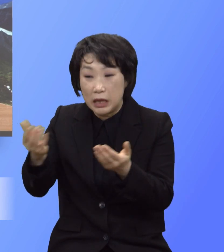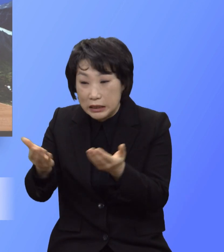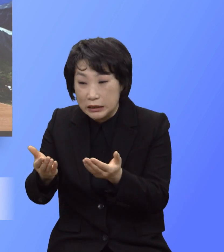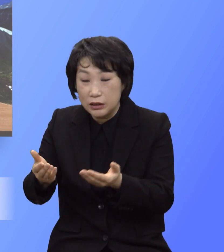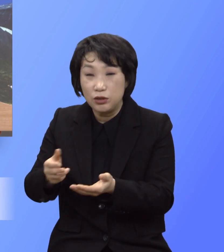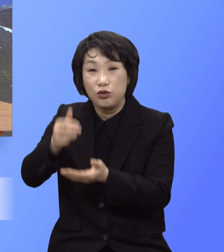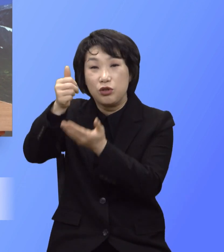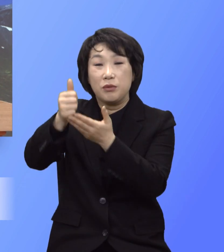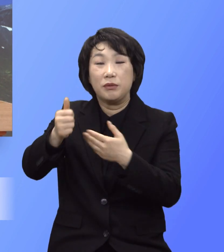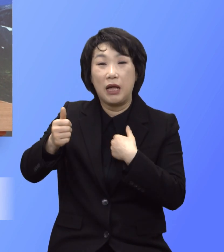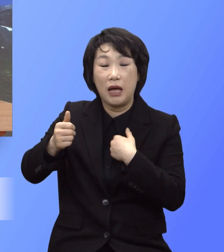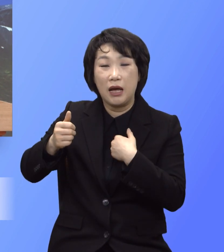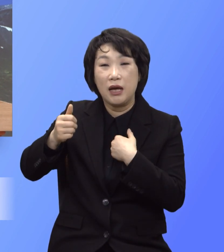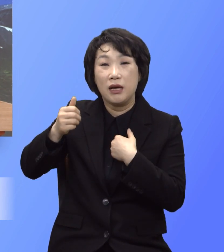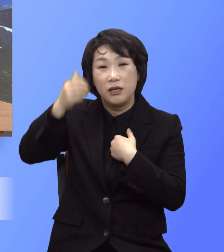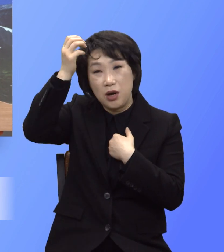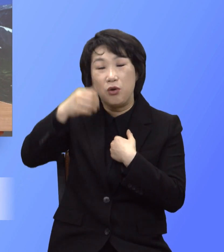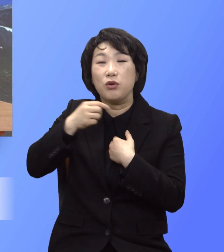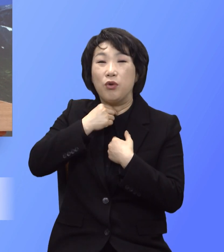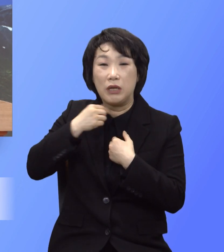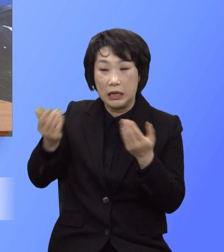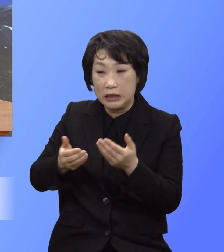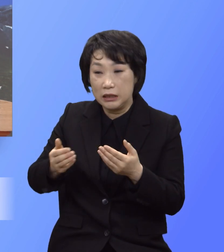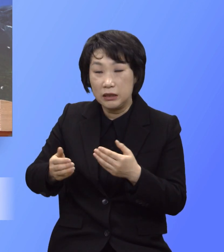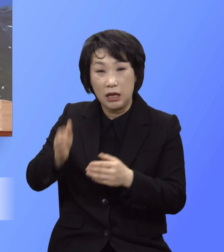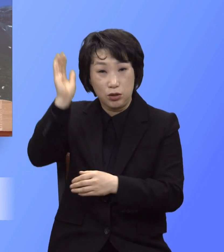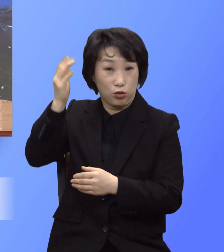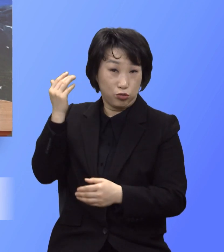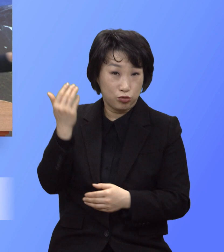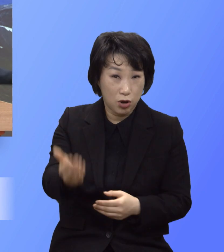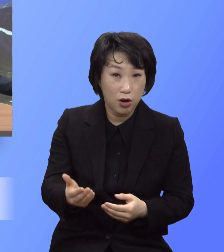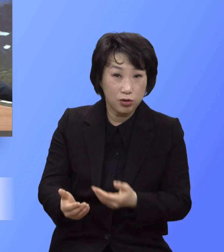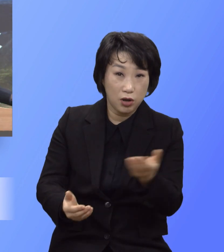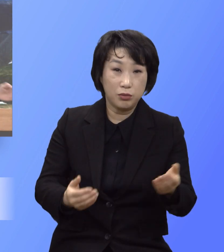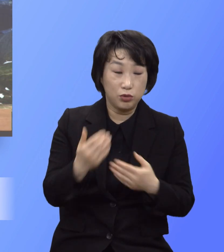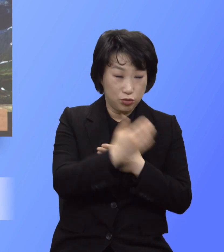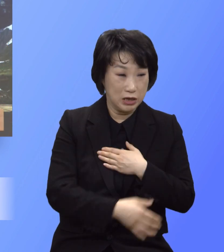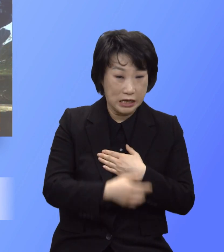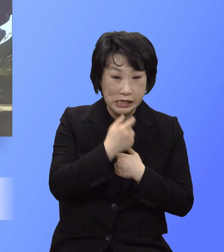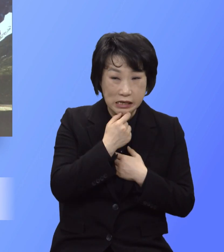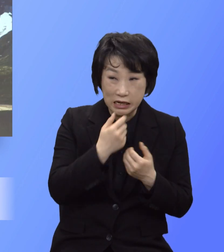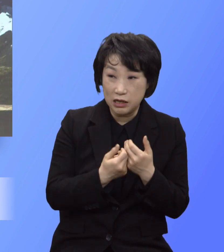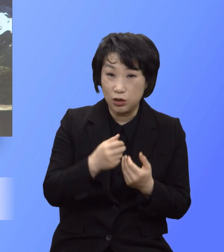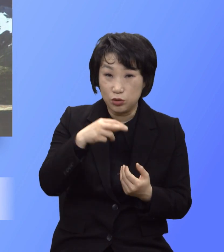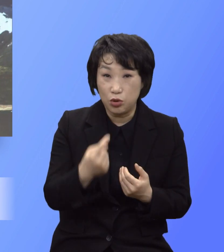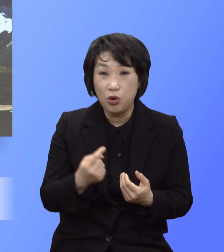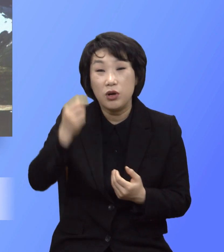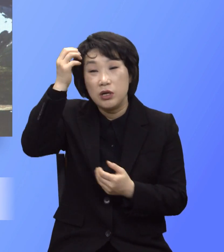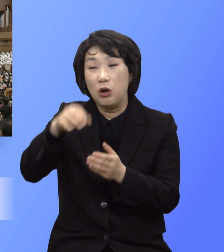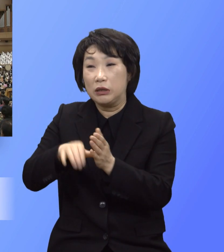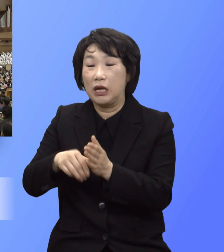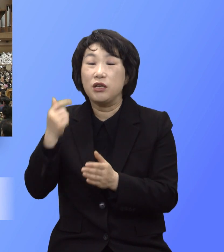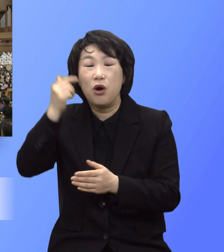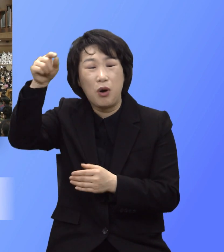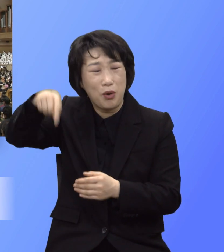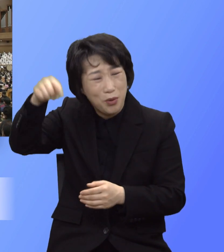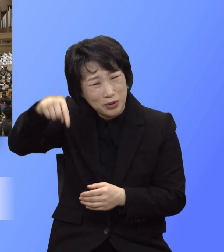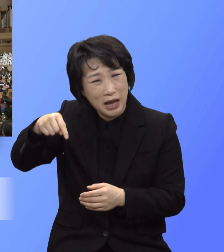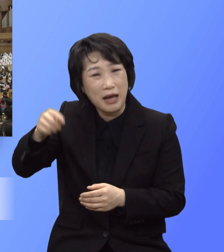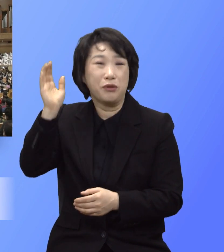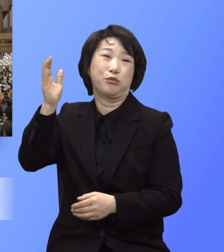당신의 영혼이 원하는 소리를 해야 육신은 싫으나 영혼의 때 영광이 있다 이